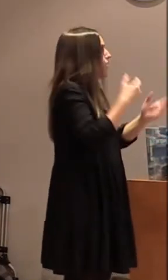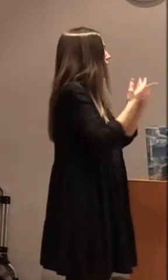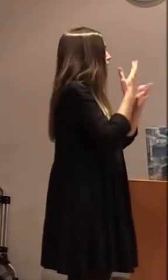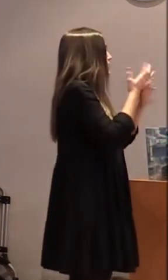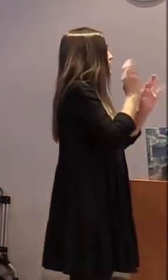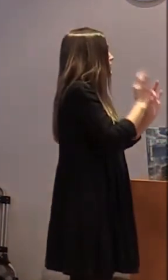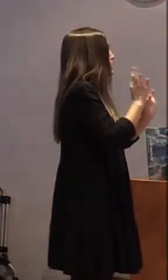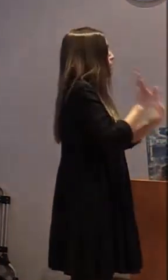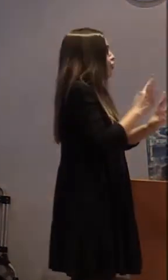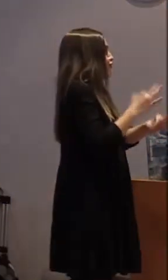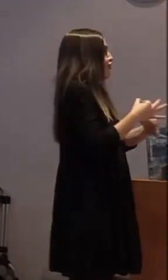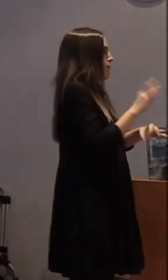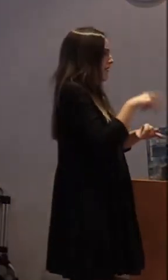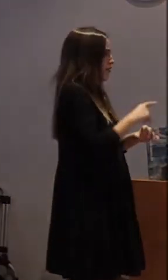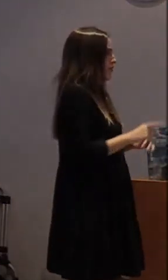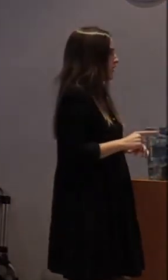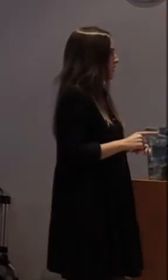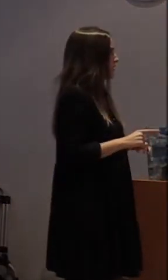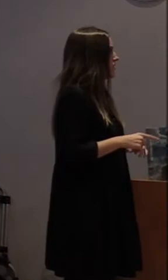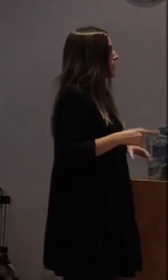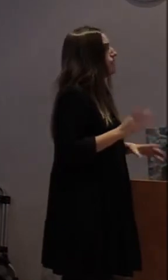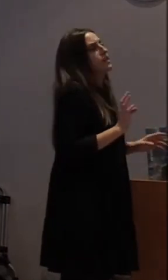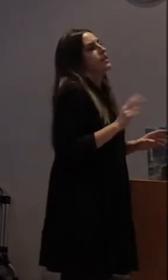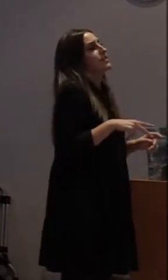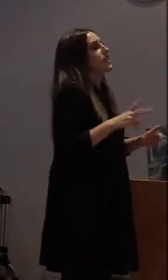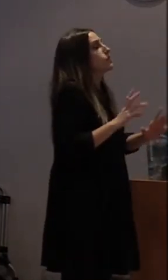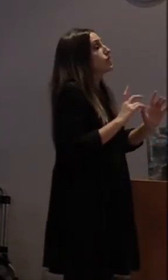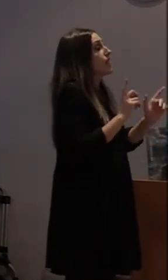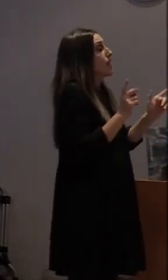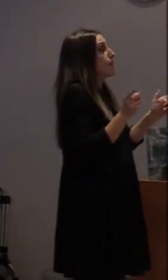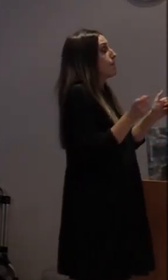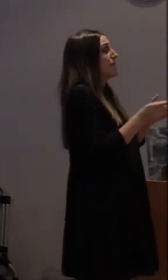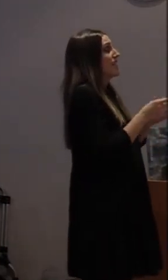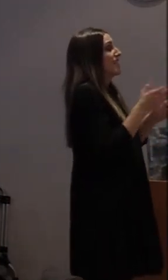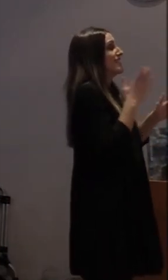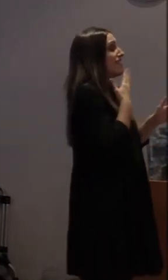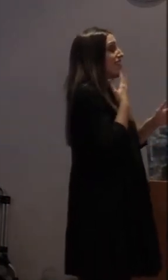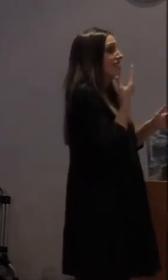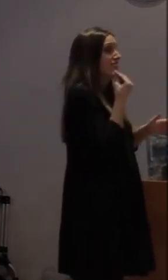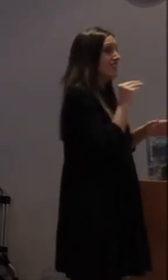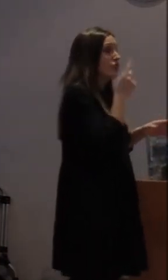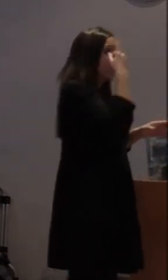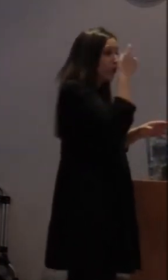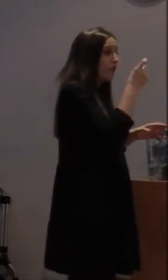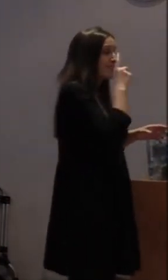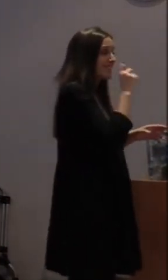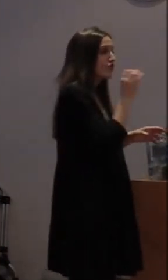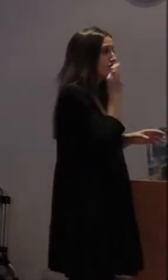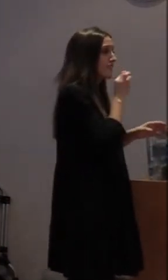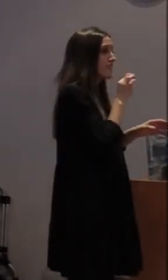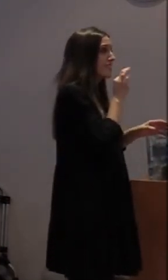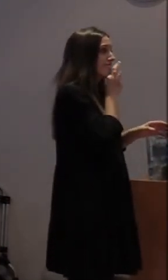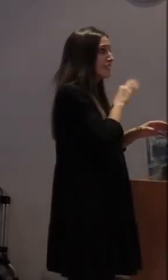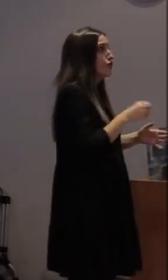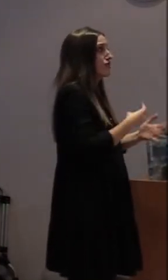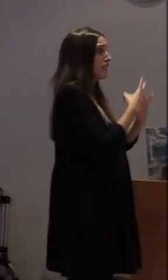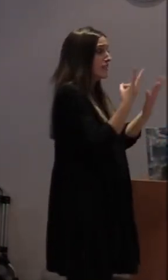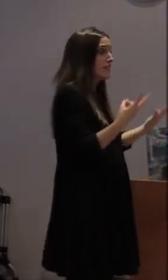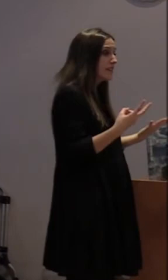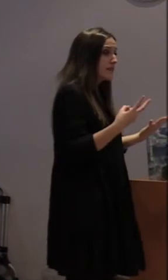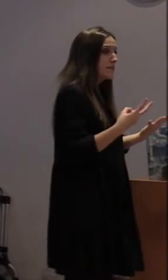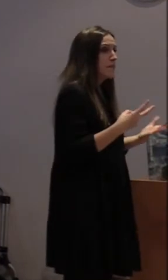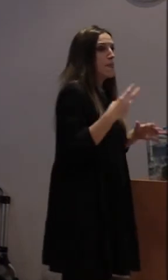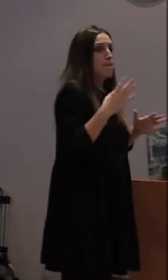normal. Estábamos en la pequeña de hielo, siglo XVII, ¿os acordáis? Bien,